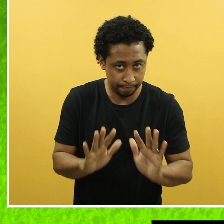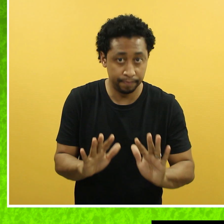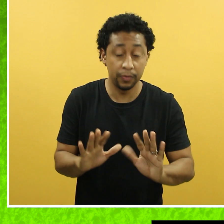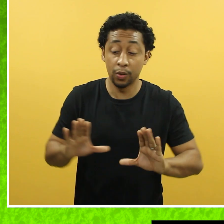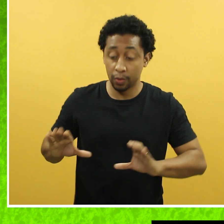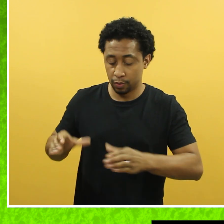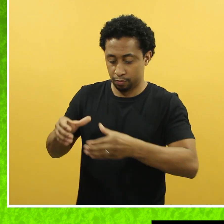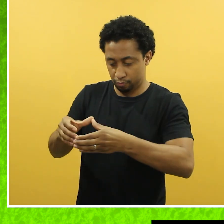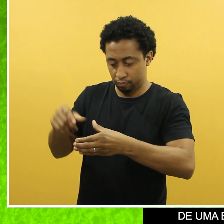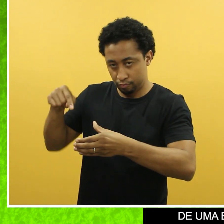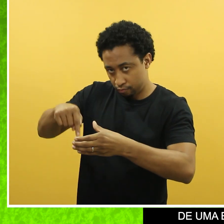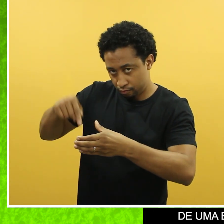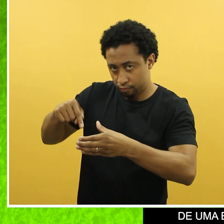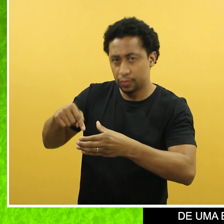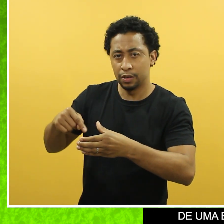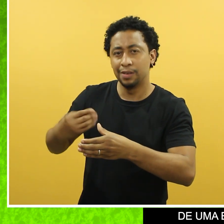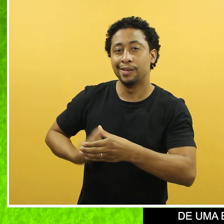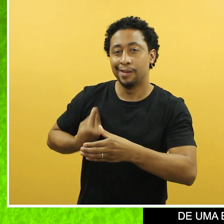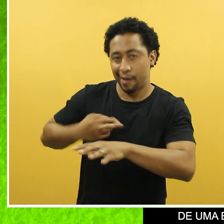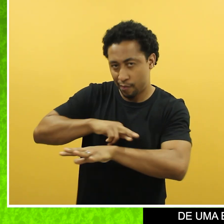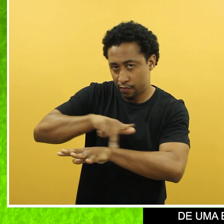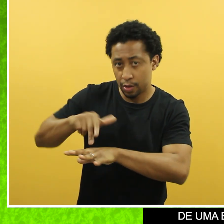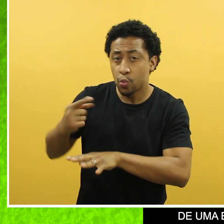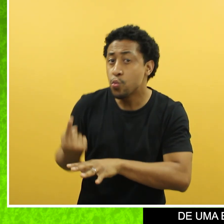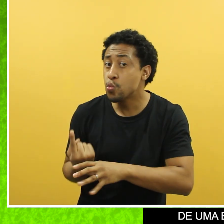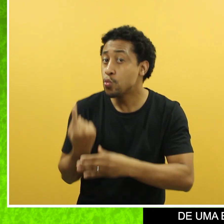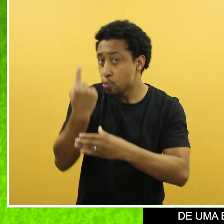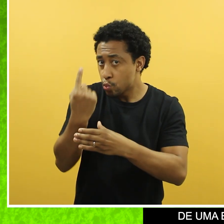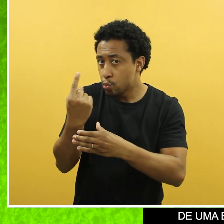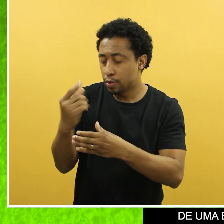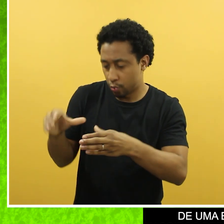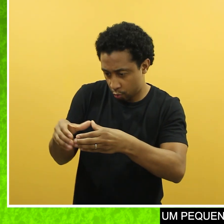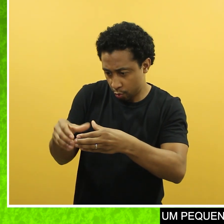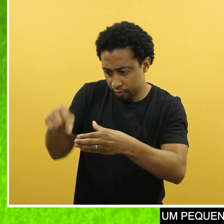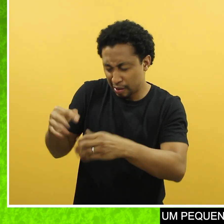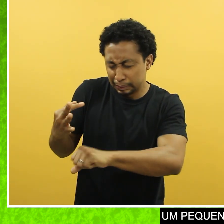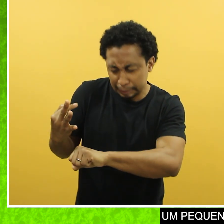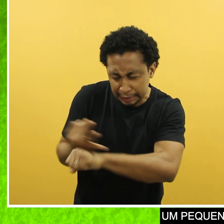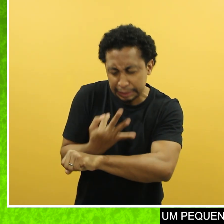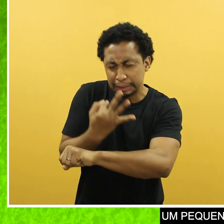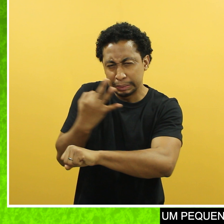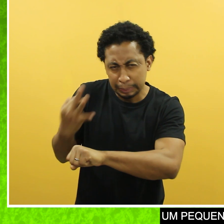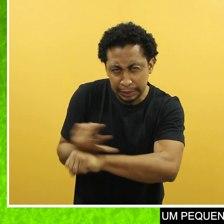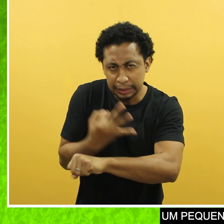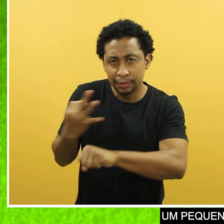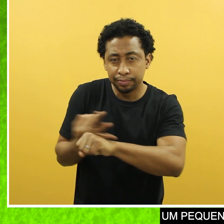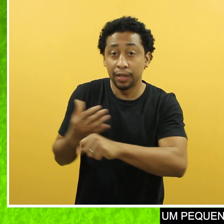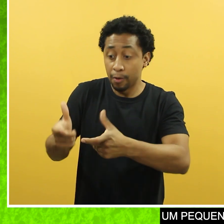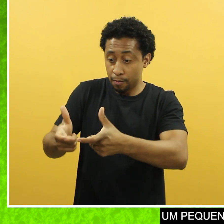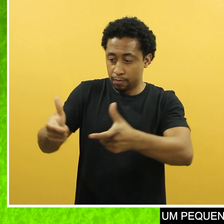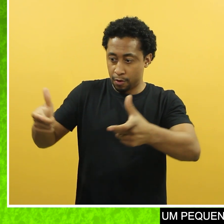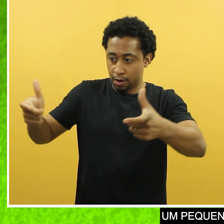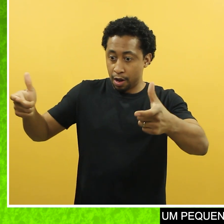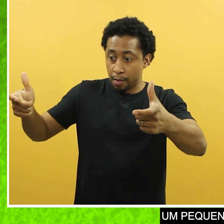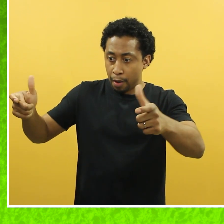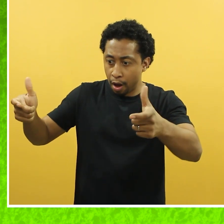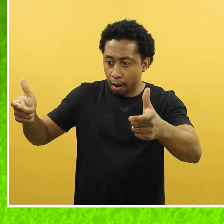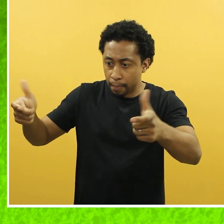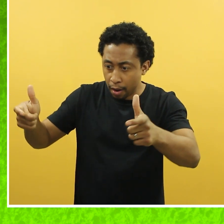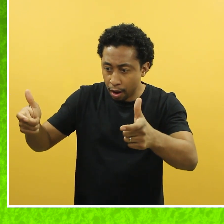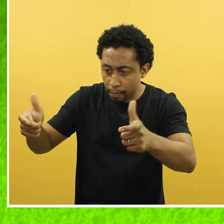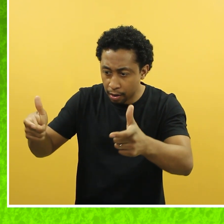porque dos indivíduos de uma espécie nascidos periodicamente, um pequeno número pode